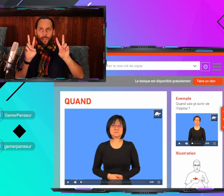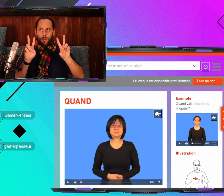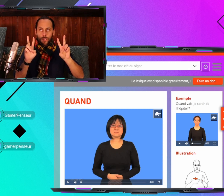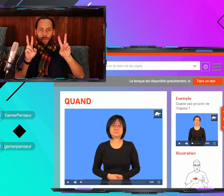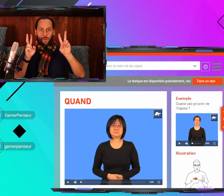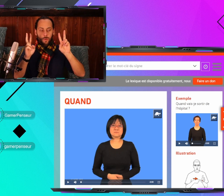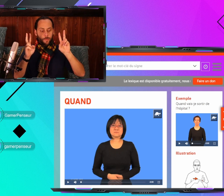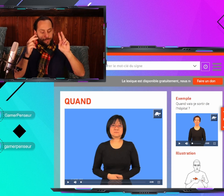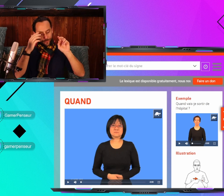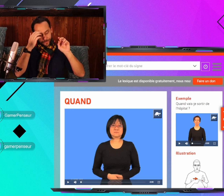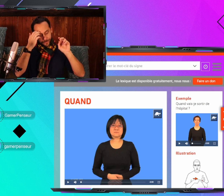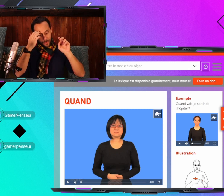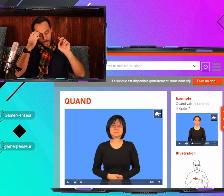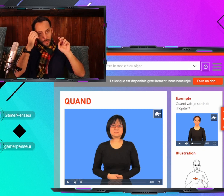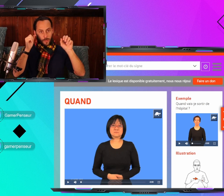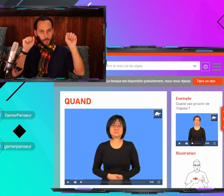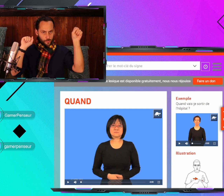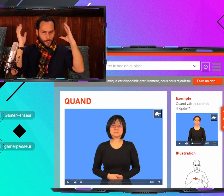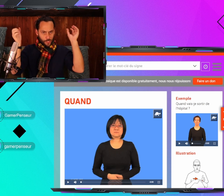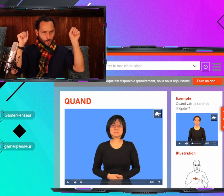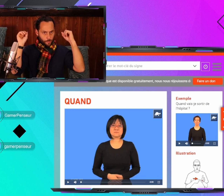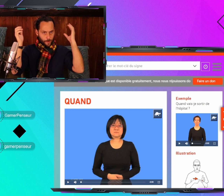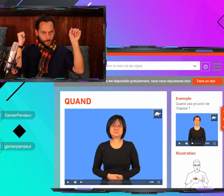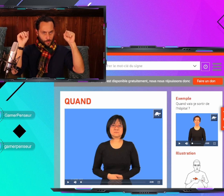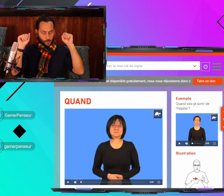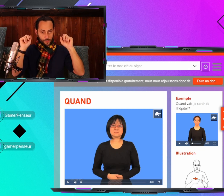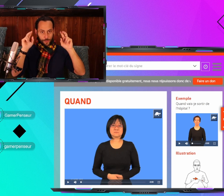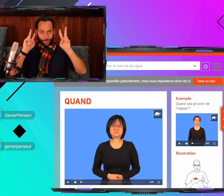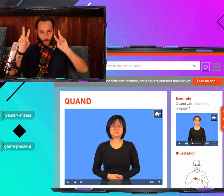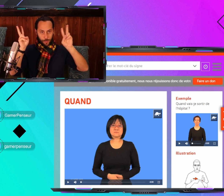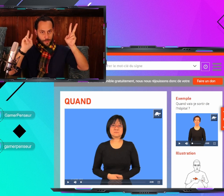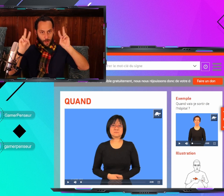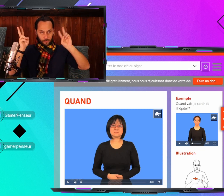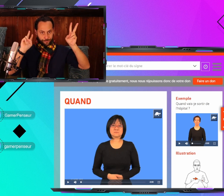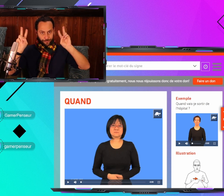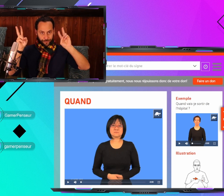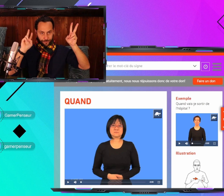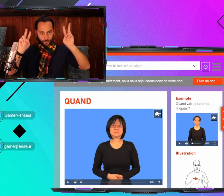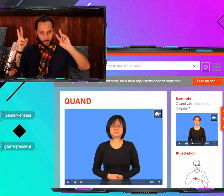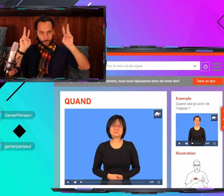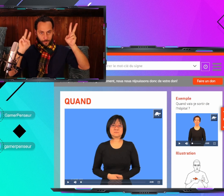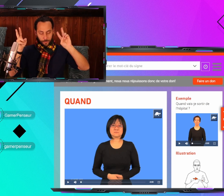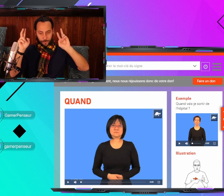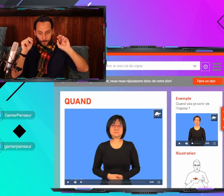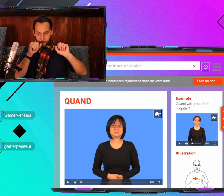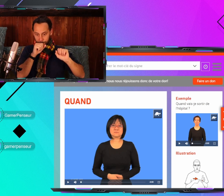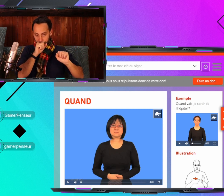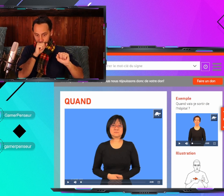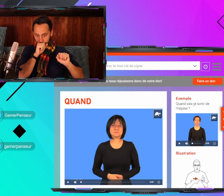Je pense que ça imite... Je vois bien les gyrophares des ambulances. Hôpital.